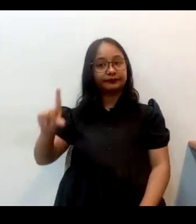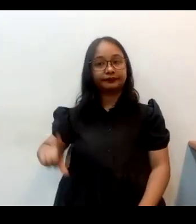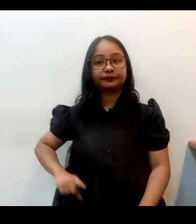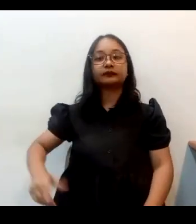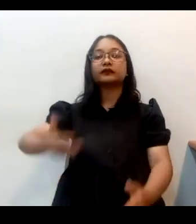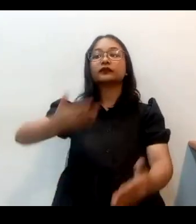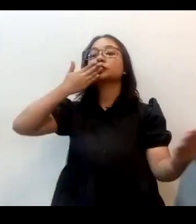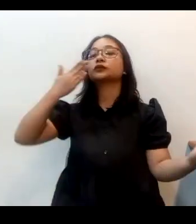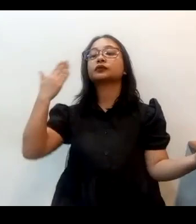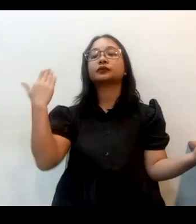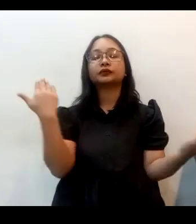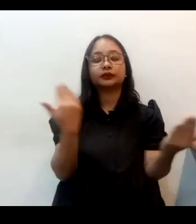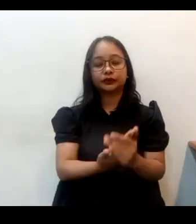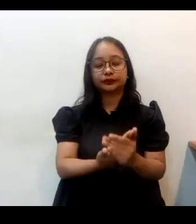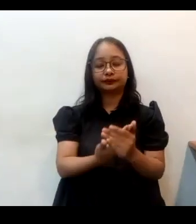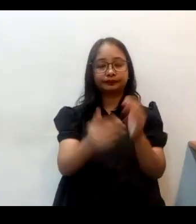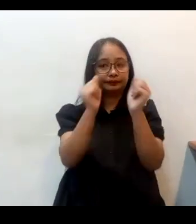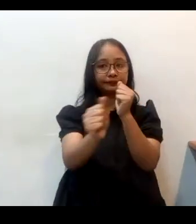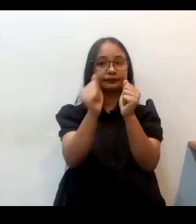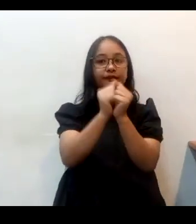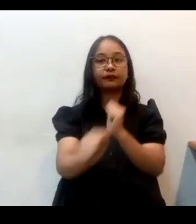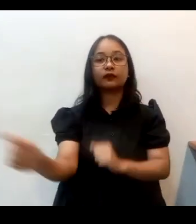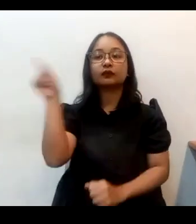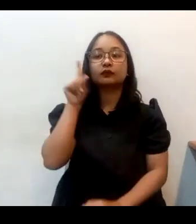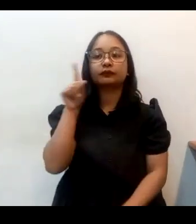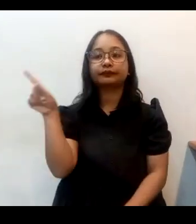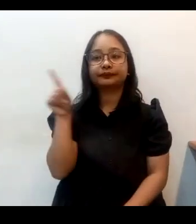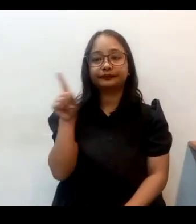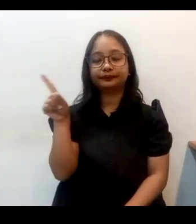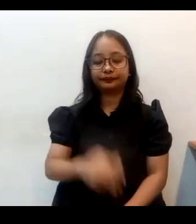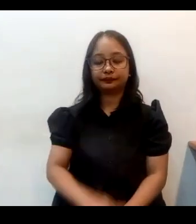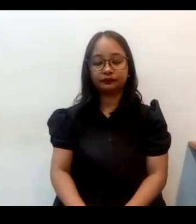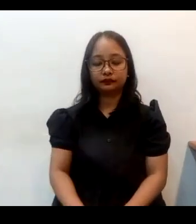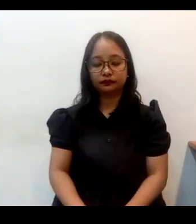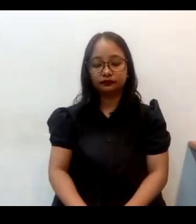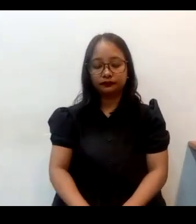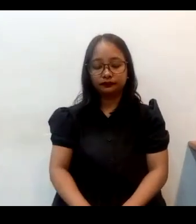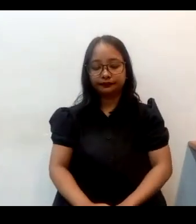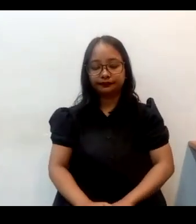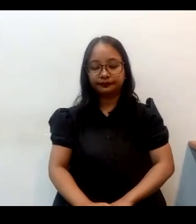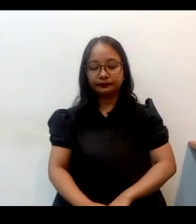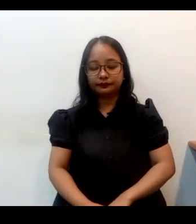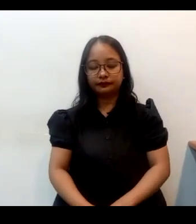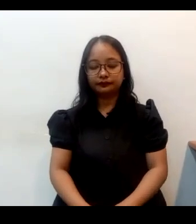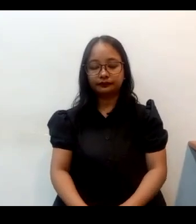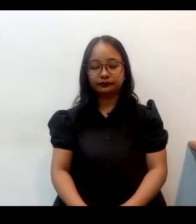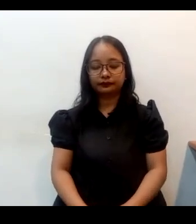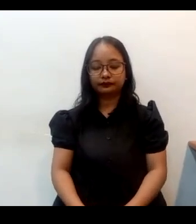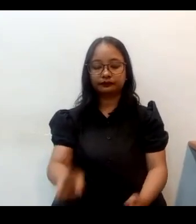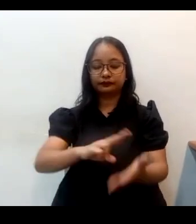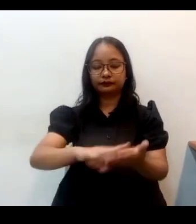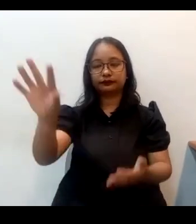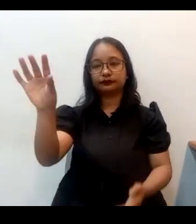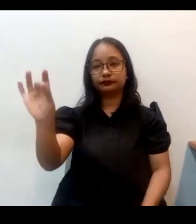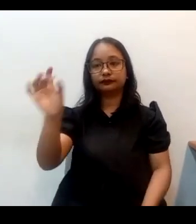Lord is good? Kaya ano po yung kahulugan na mabuti ang The Panginoon? verse 8 says, test and see that the Lord is good. Kaya sa verse 8